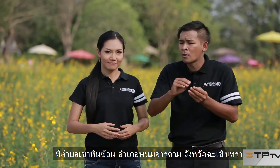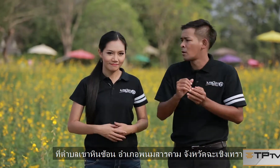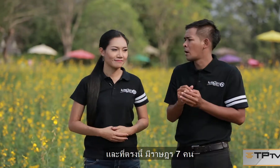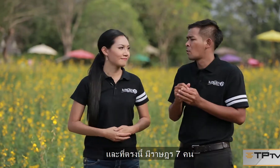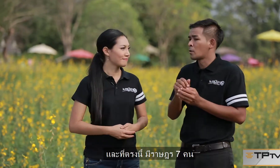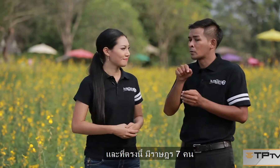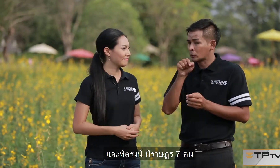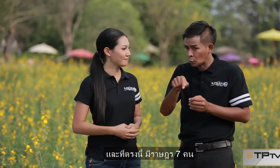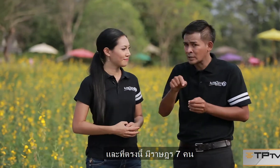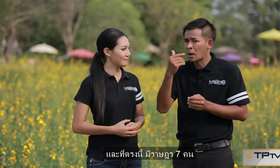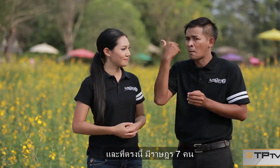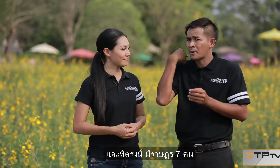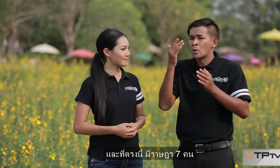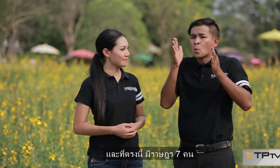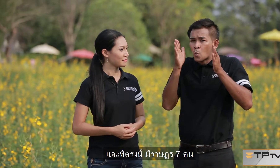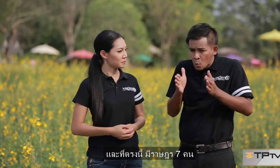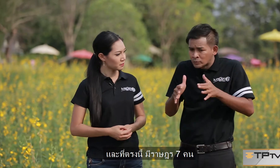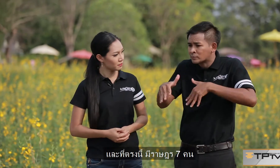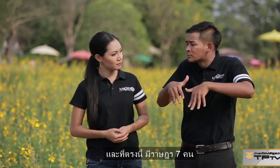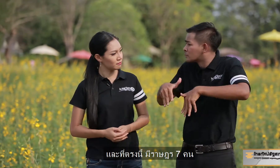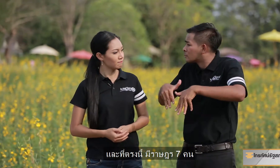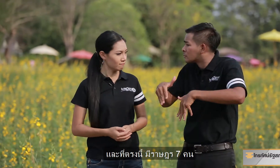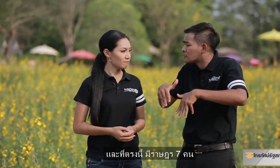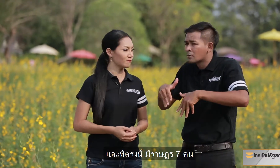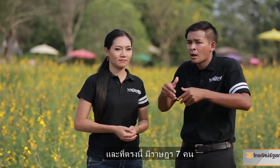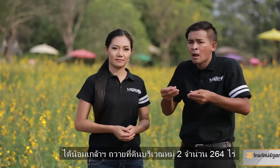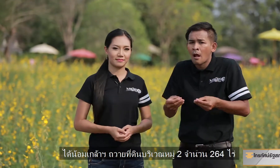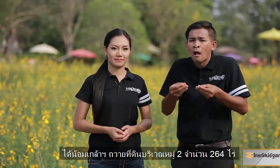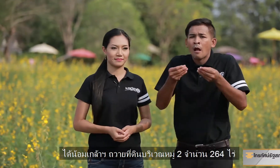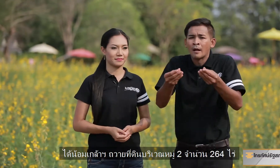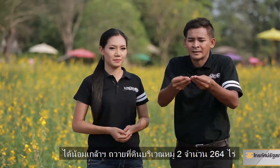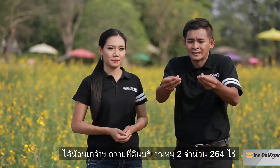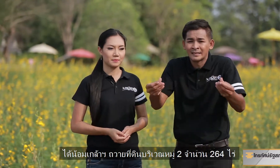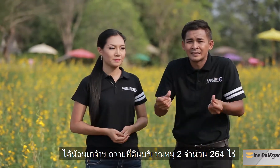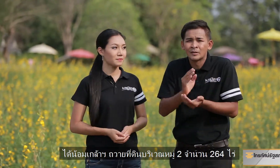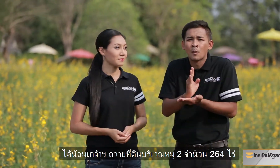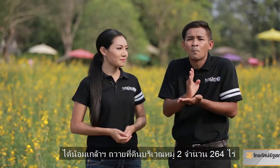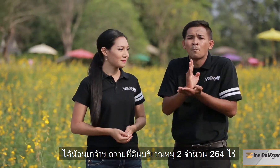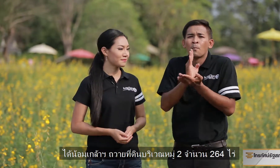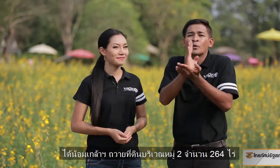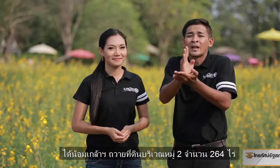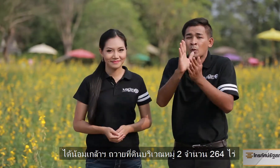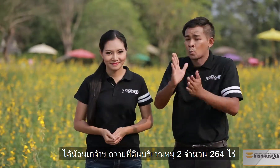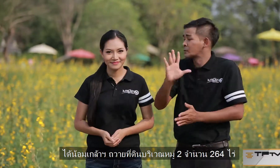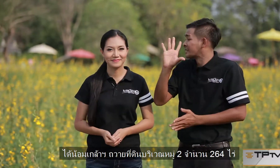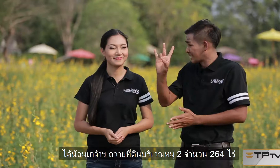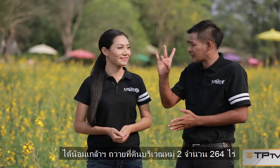และที่ตรงนี้มีราษฎร7คนได้น้อมเกล้าถวายที่ดินบริเวณหมู่2จำนว